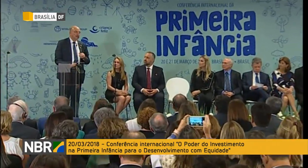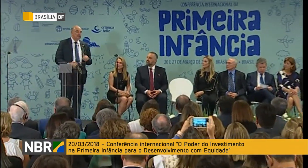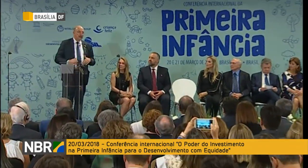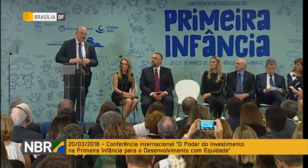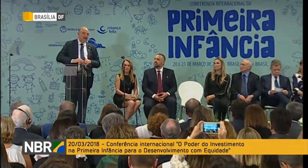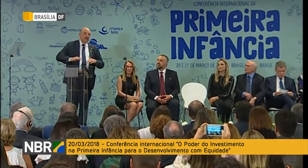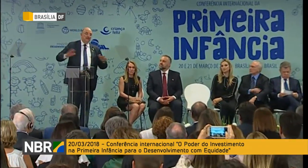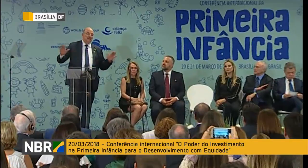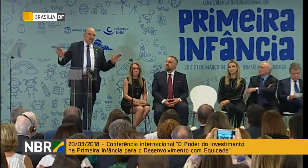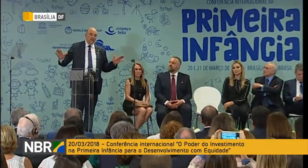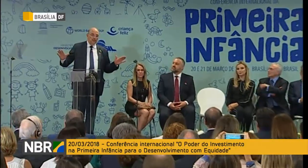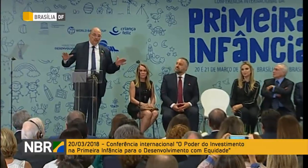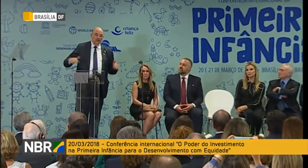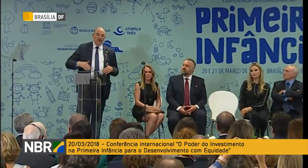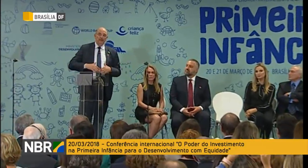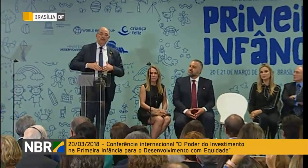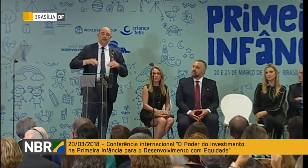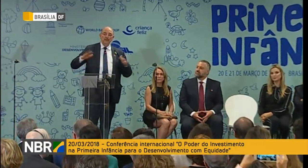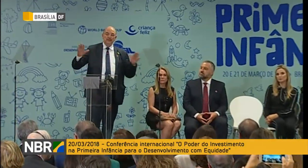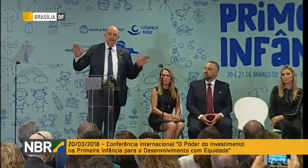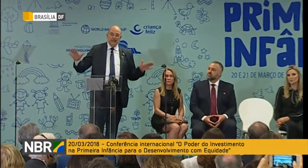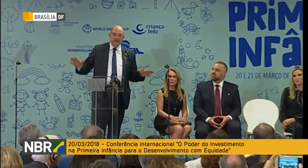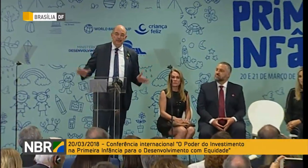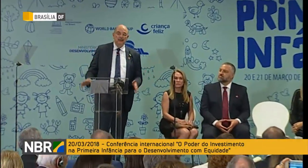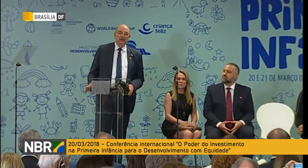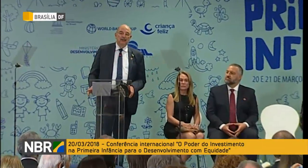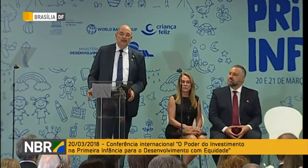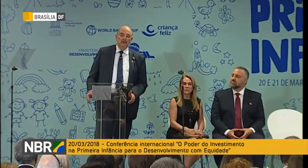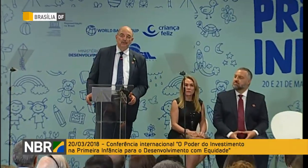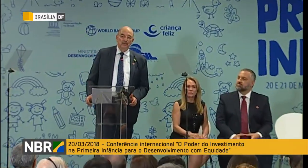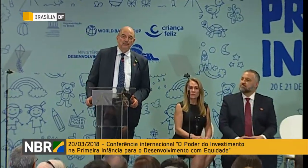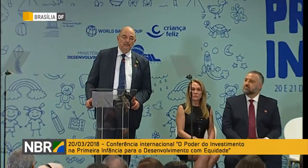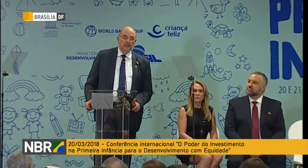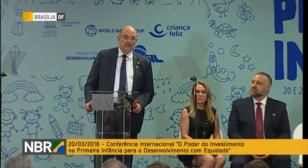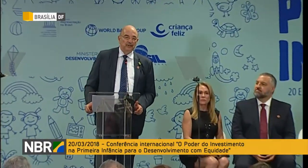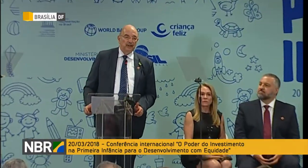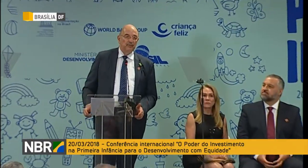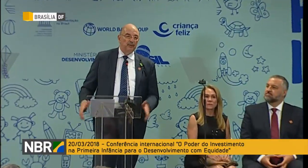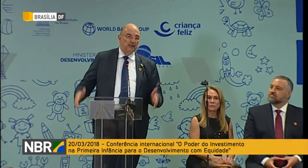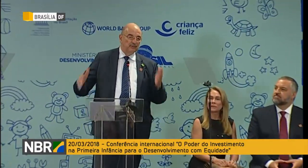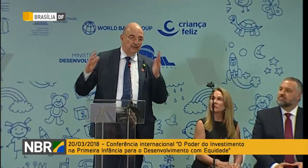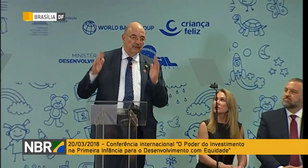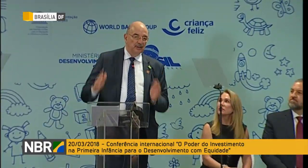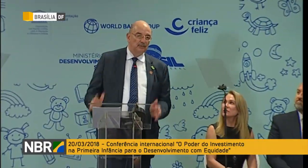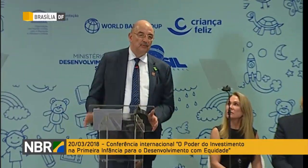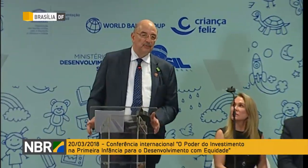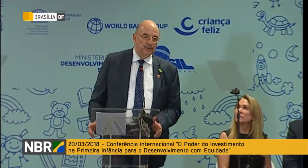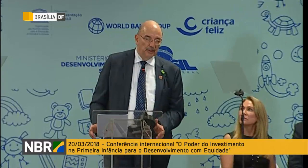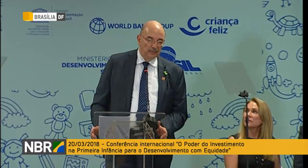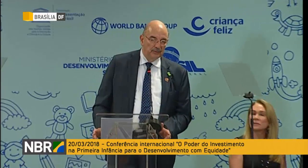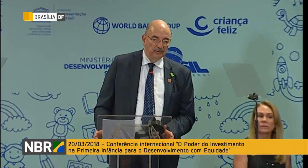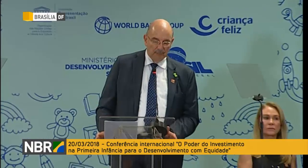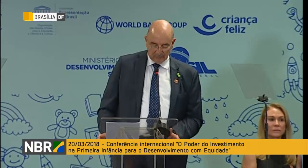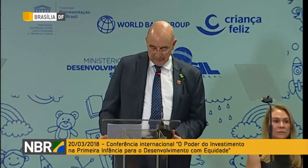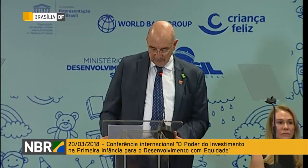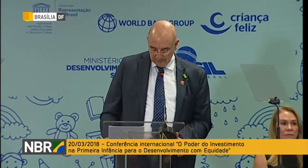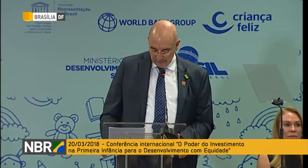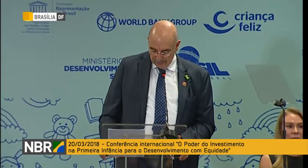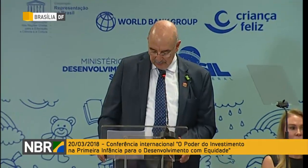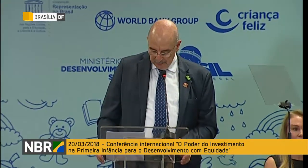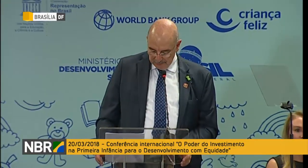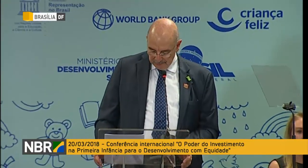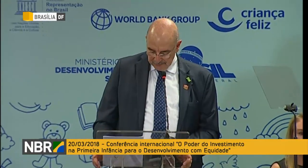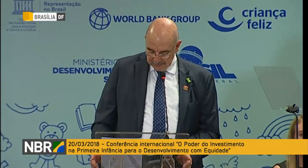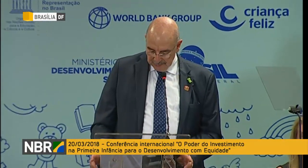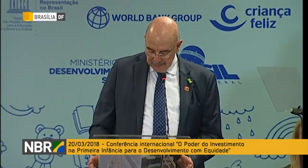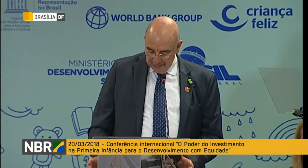de vida. Isso vai ser transformador. Nós vamos ter muita gente em condições de nos ajudar aí pelo Brasil inteiro com os programas voltados